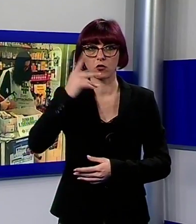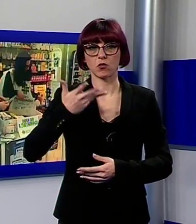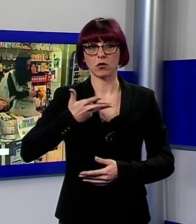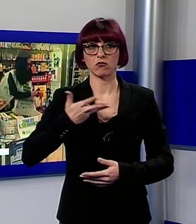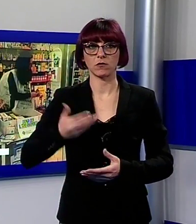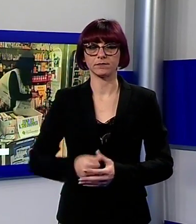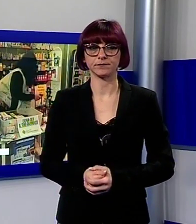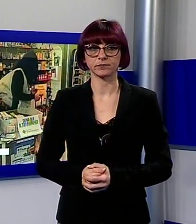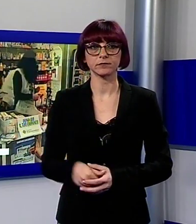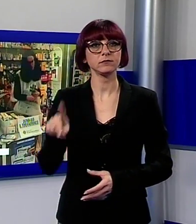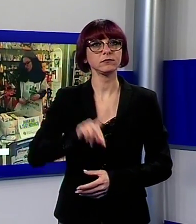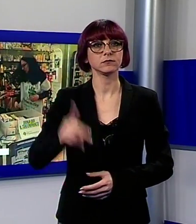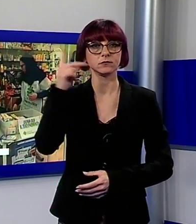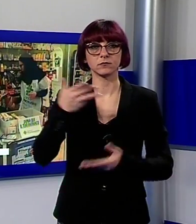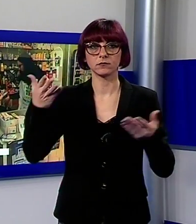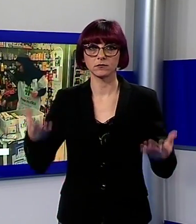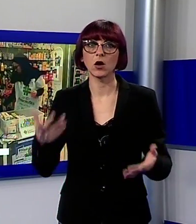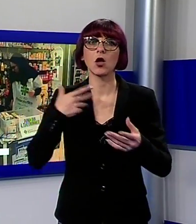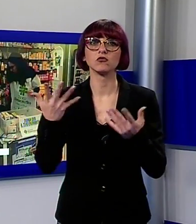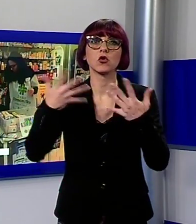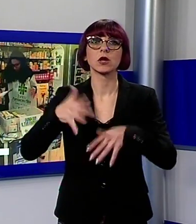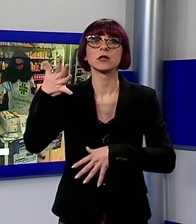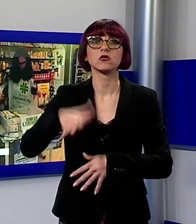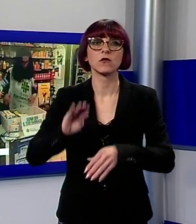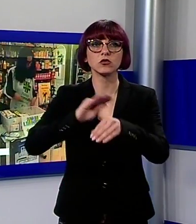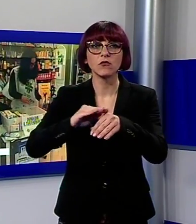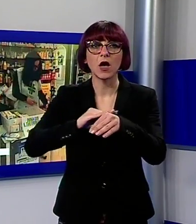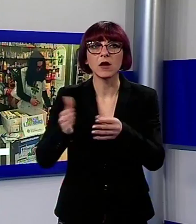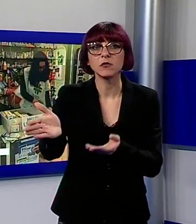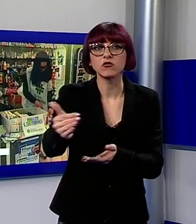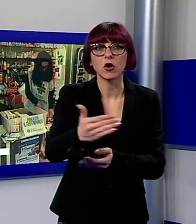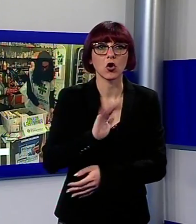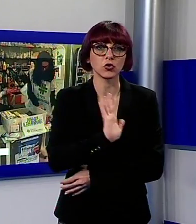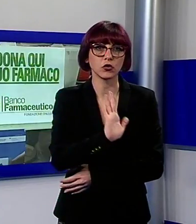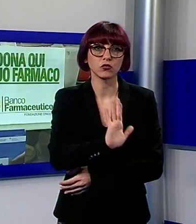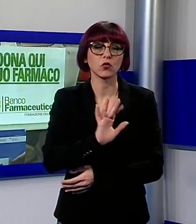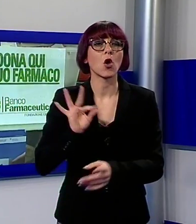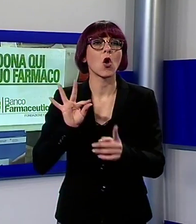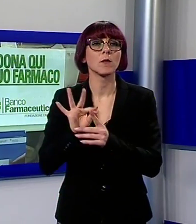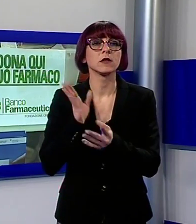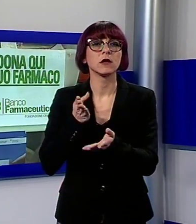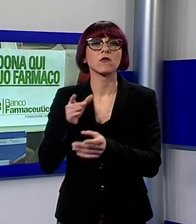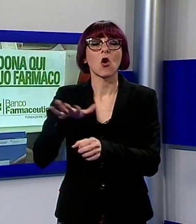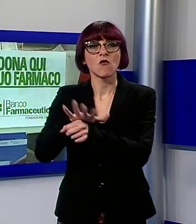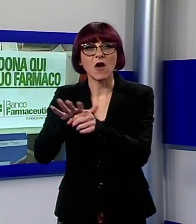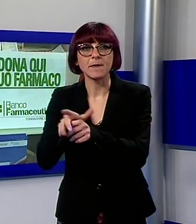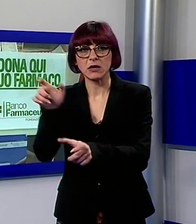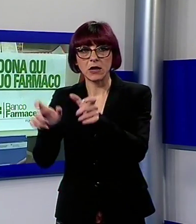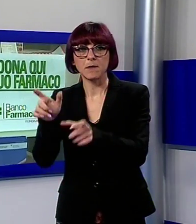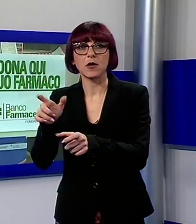Anche in provincia di Lucca oggi è stata organizzata la raccolta dei farmaci a favore delle persone e delle famiglie più bisognose. I